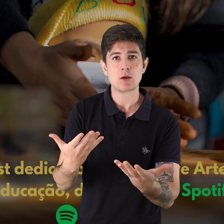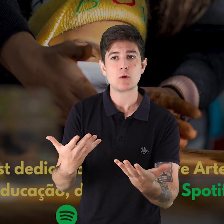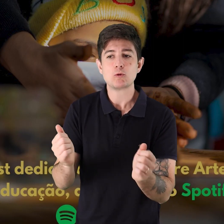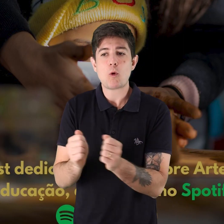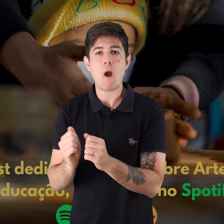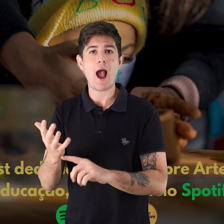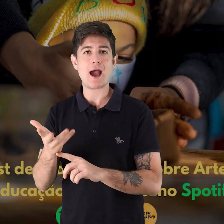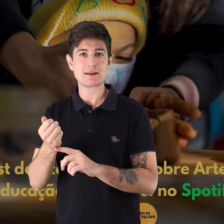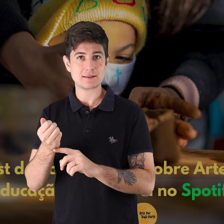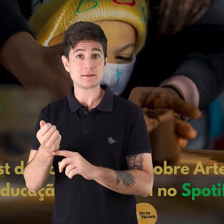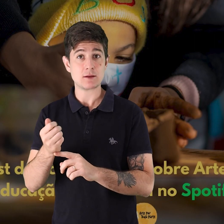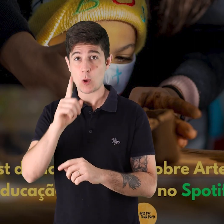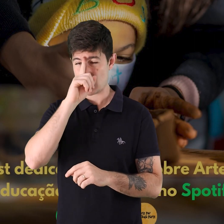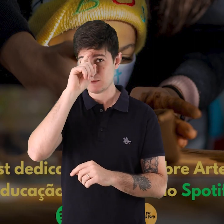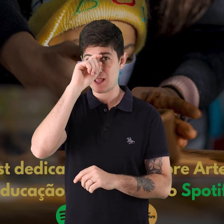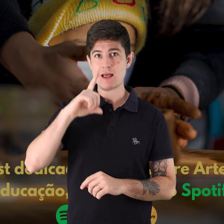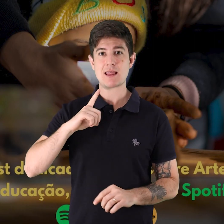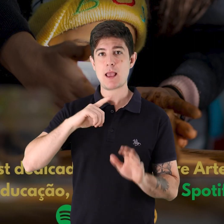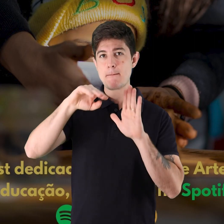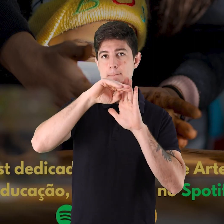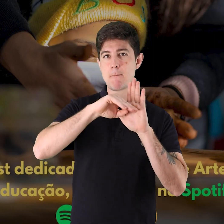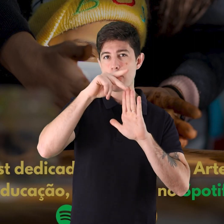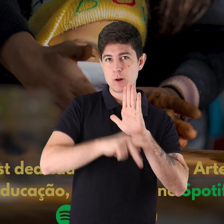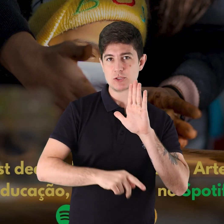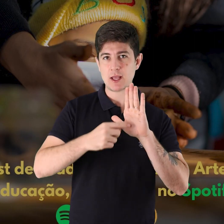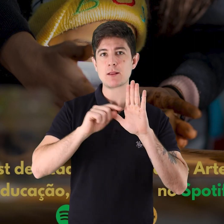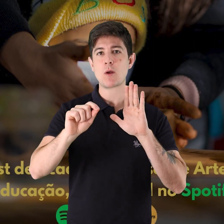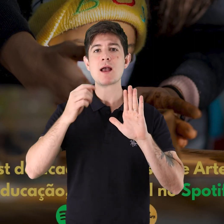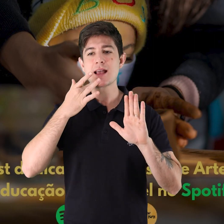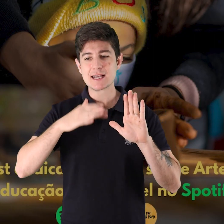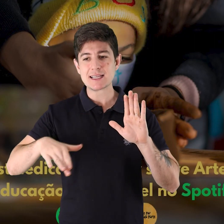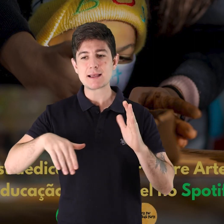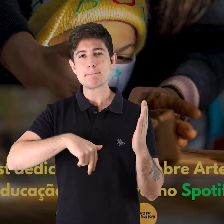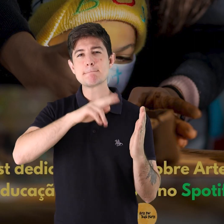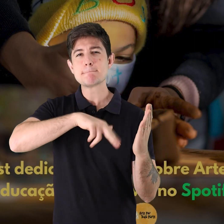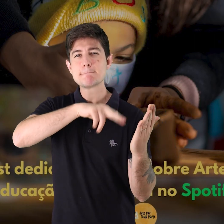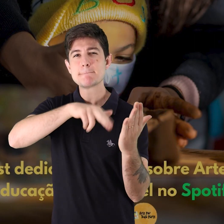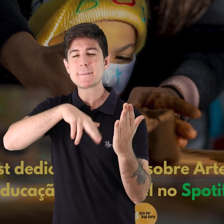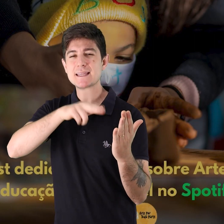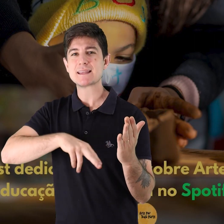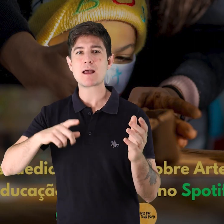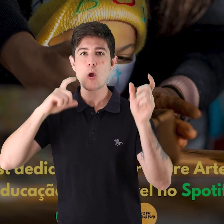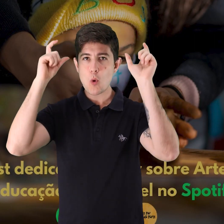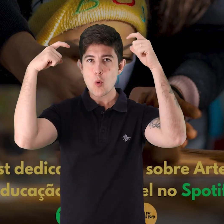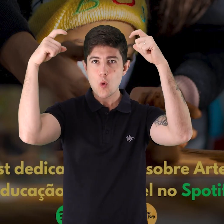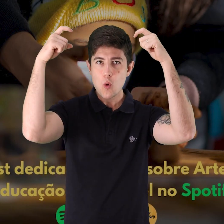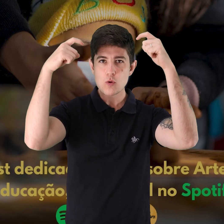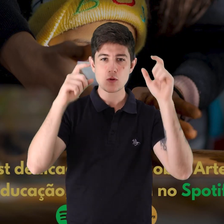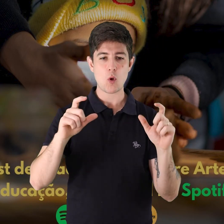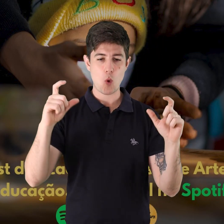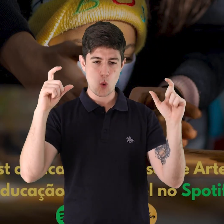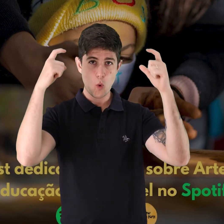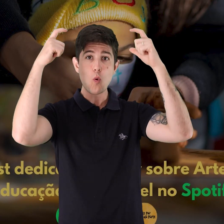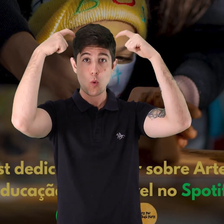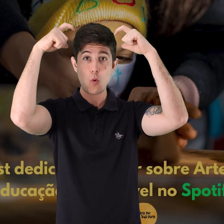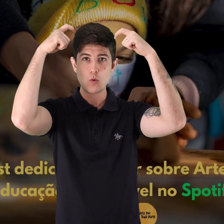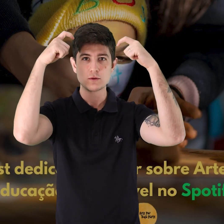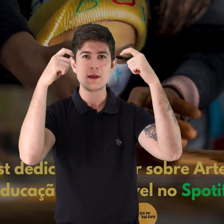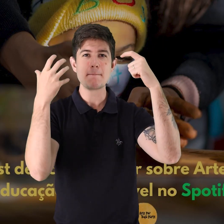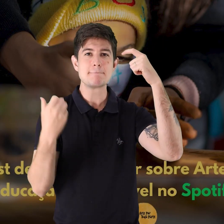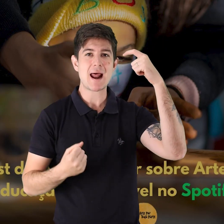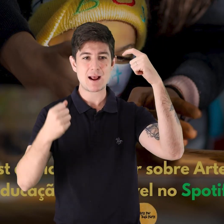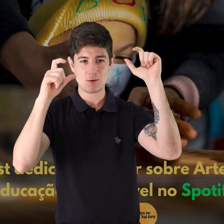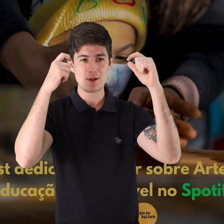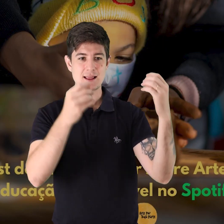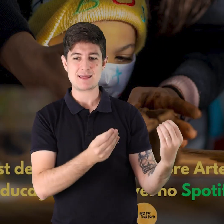da arte. Tem um programa num hospital onde as crianças pintam um ursinho branco. E elas pintam o ursinho